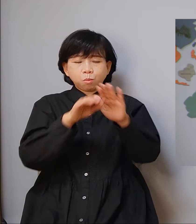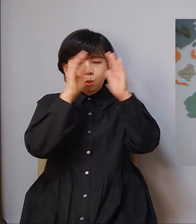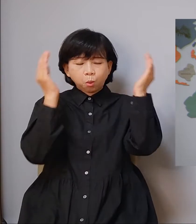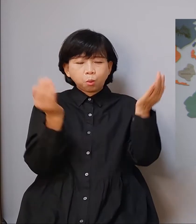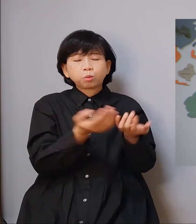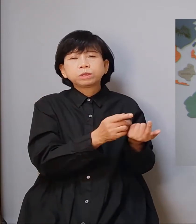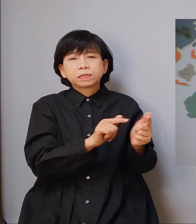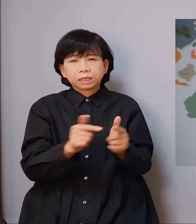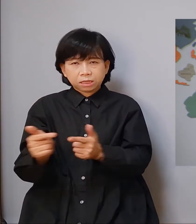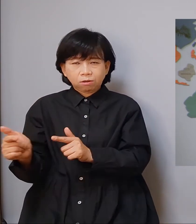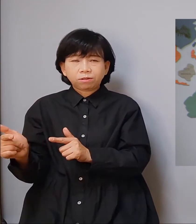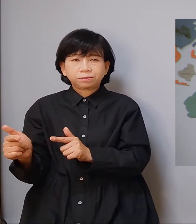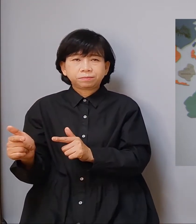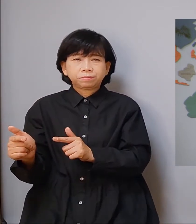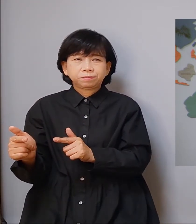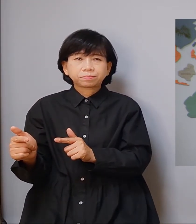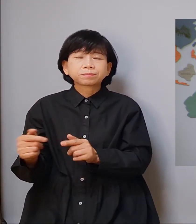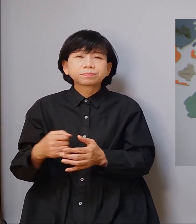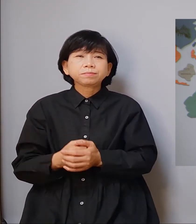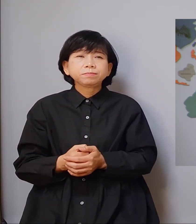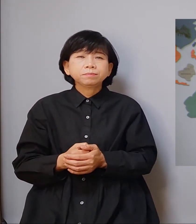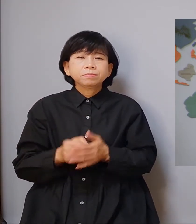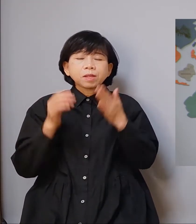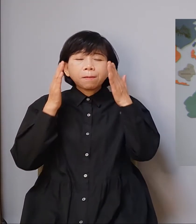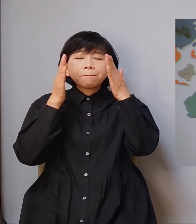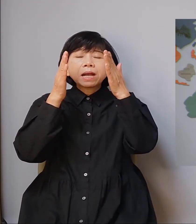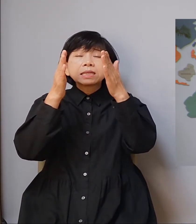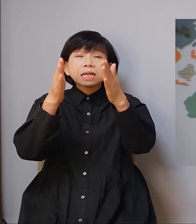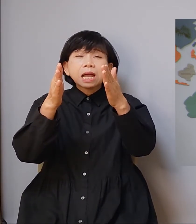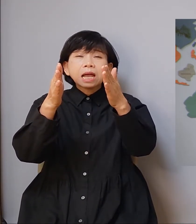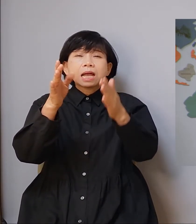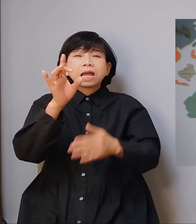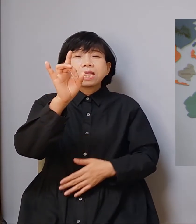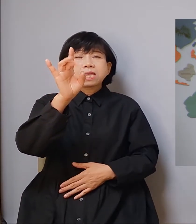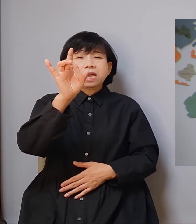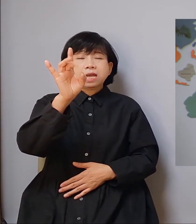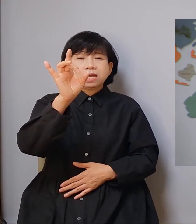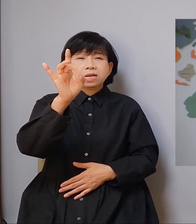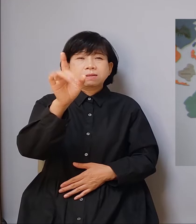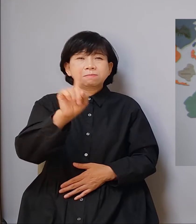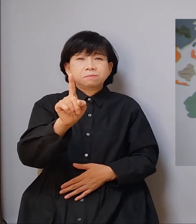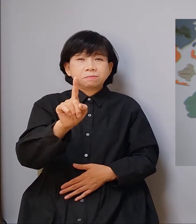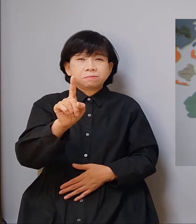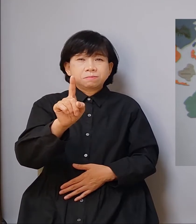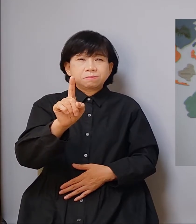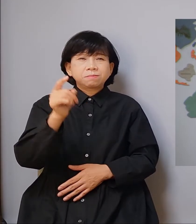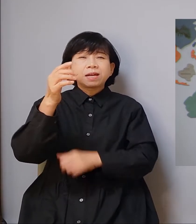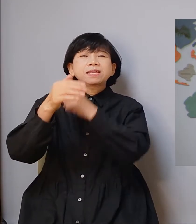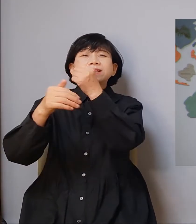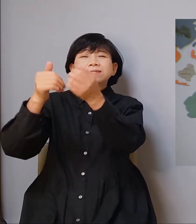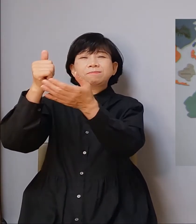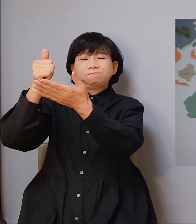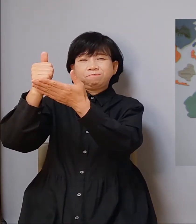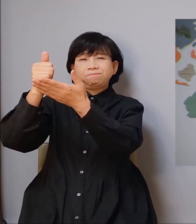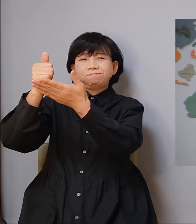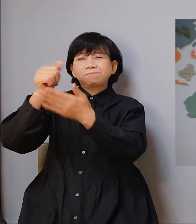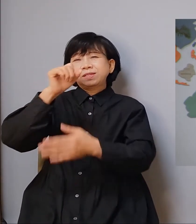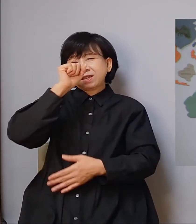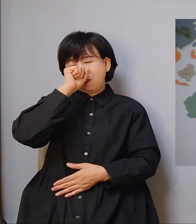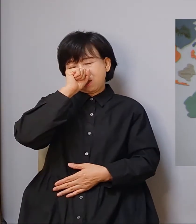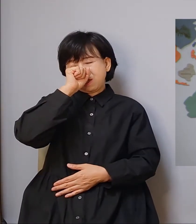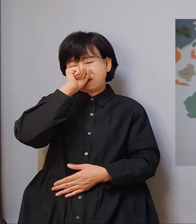모든 것이 한 방향으로 우리를 이끄는 거예요. 그 목적지가 뭘까요? 그 목적지가 선입니다.